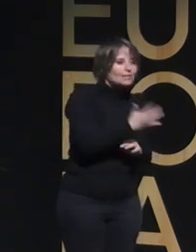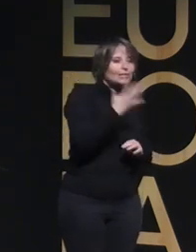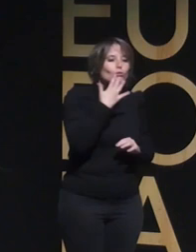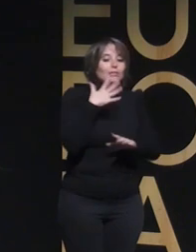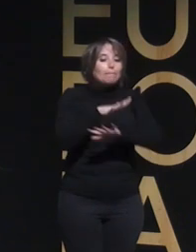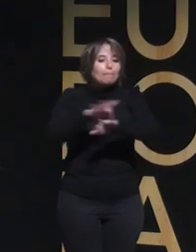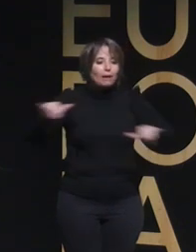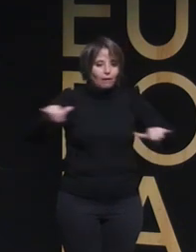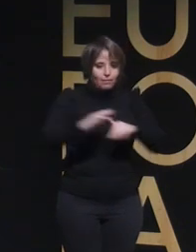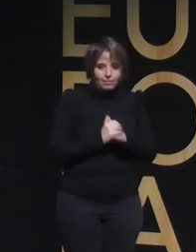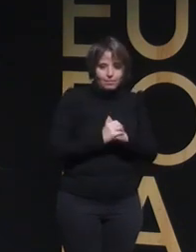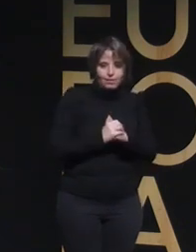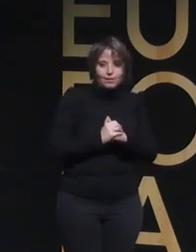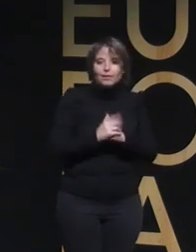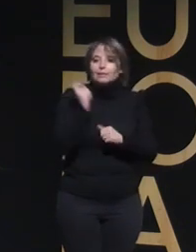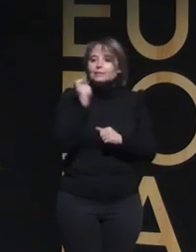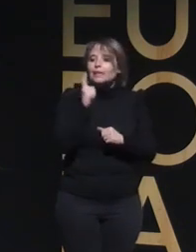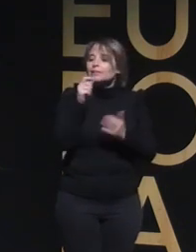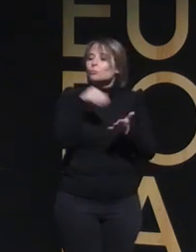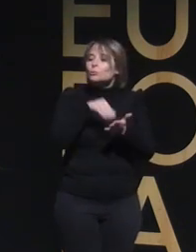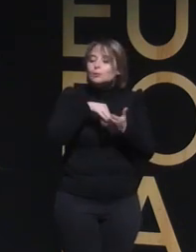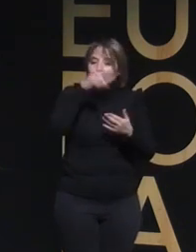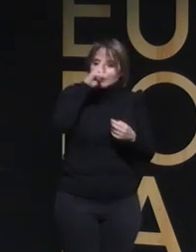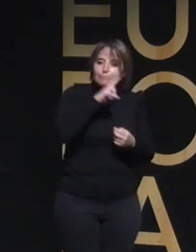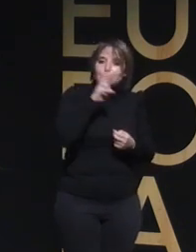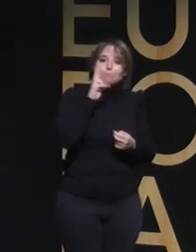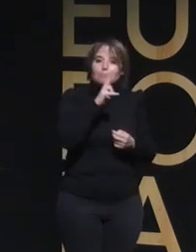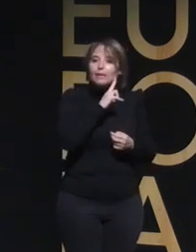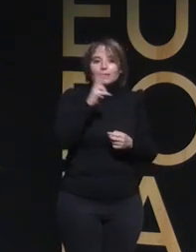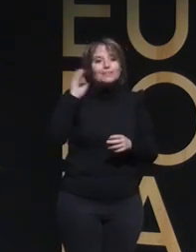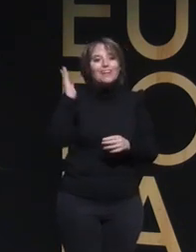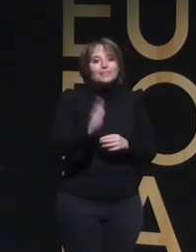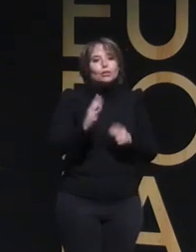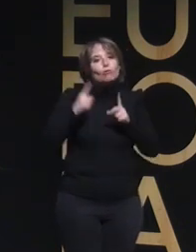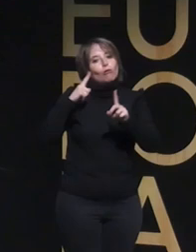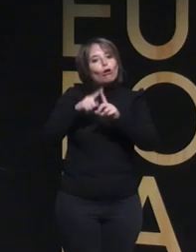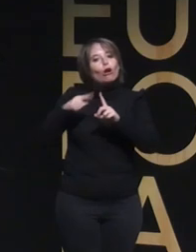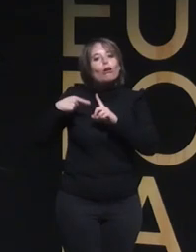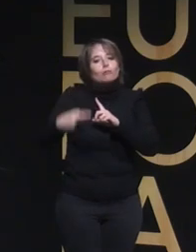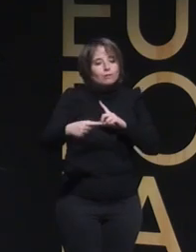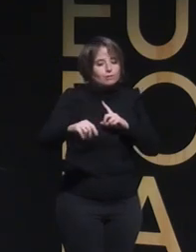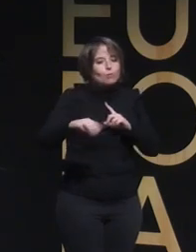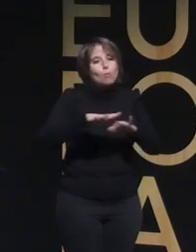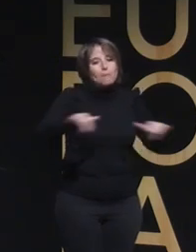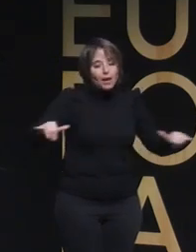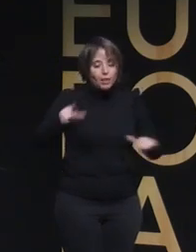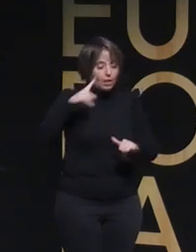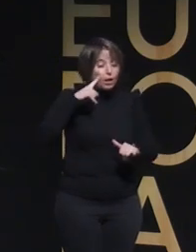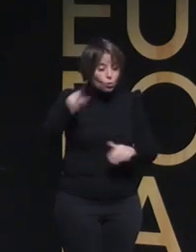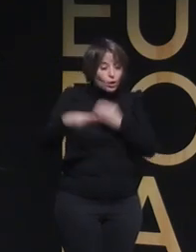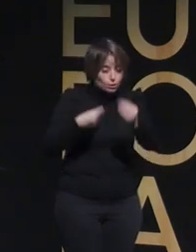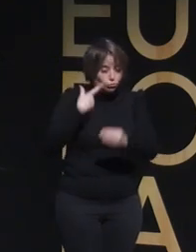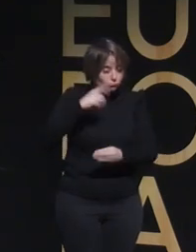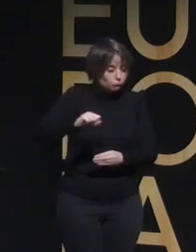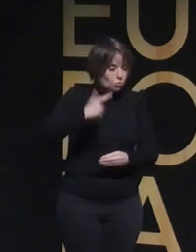venganza. Y esto no está de moda decir, pero hay muchas veces que los aitas y las amas ponemos castigos por venganza. ¿vale? Te vas a cagar ahora. Has hecho esto, ahora te vas a cagar. ¿Sabes el